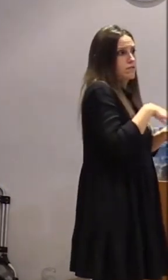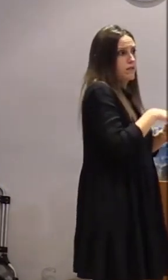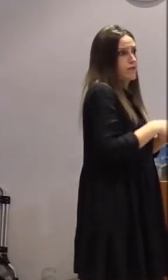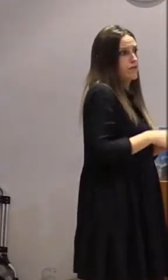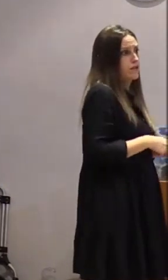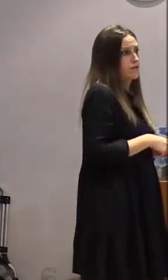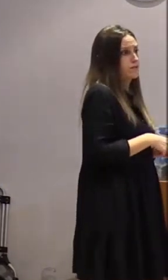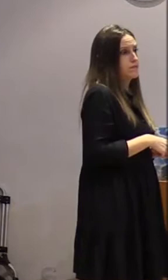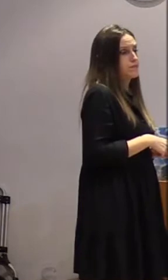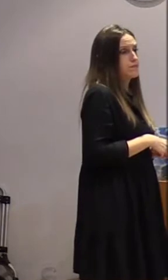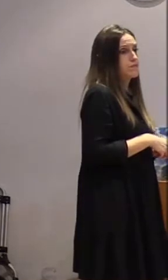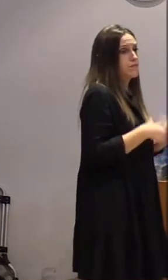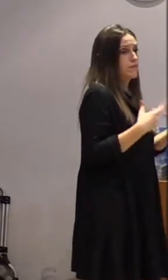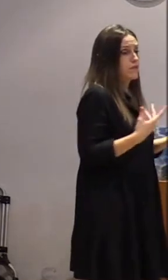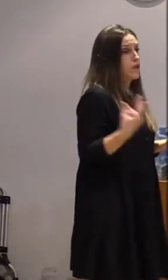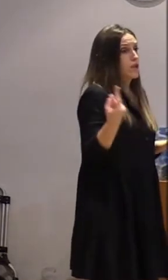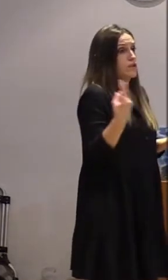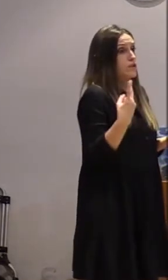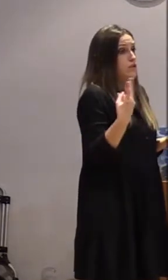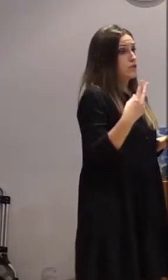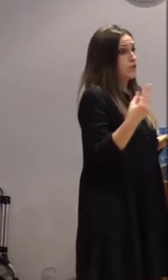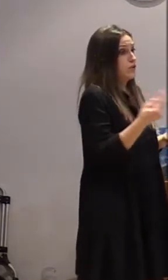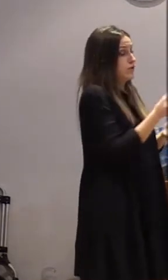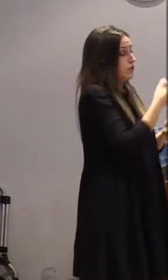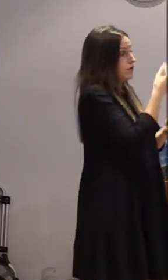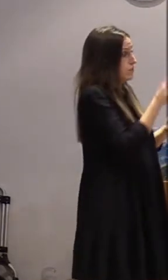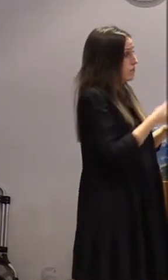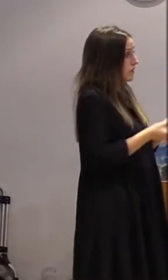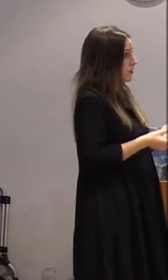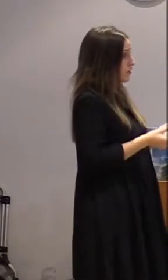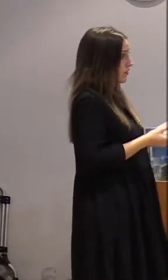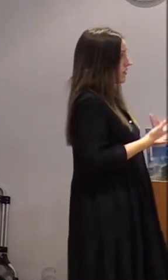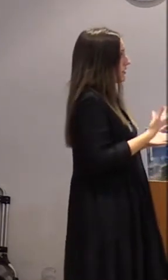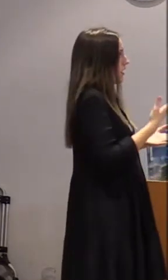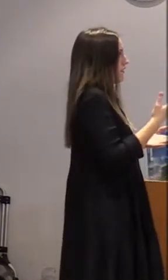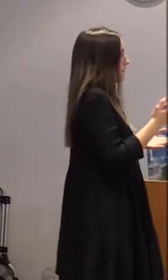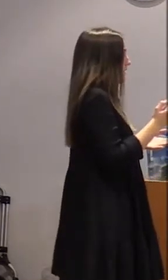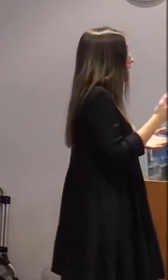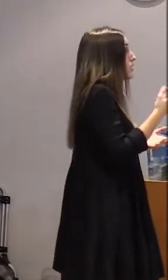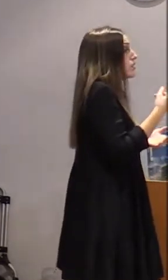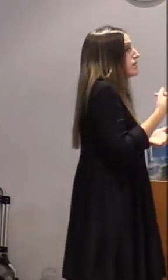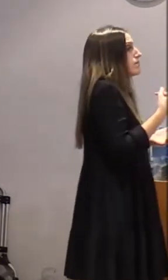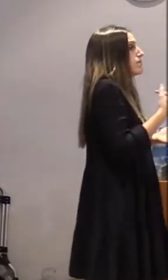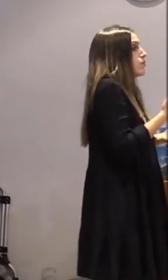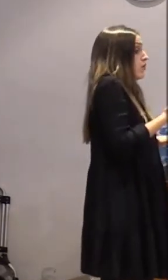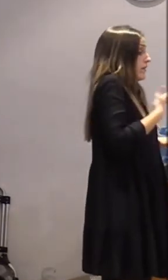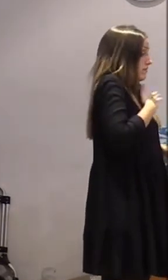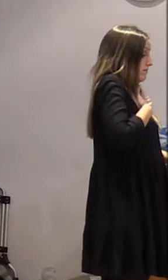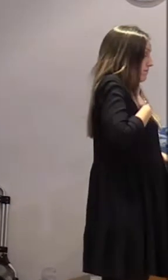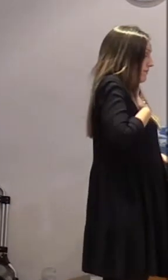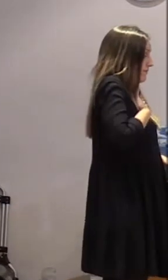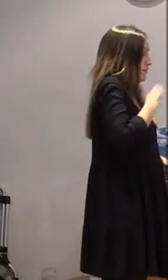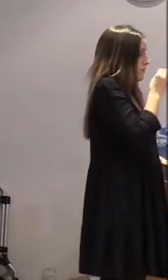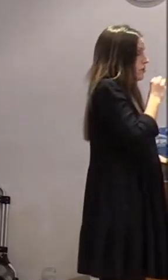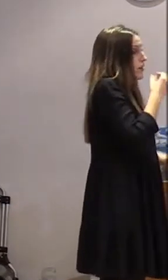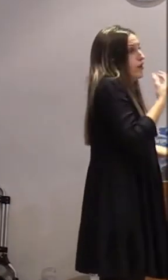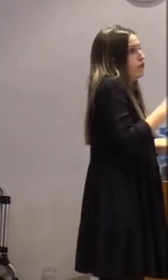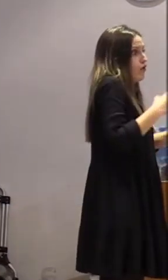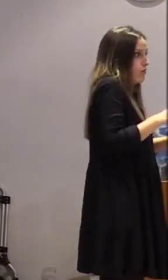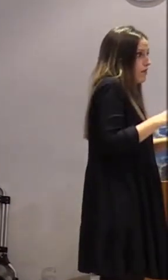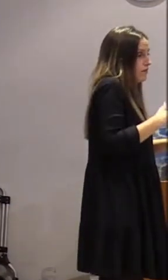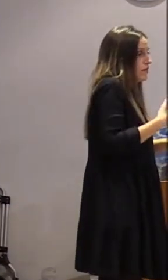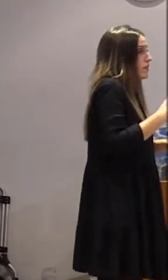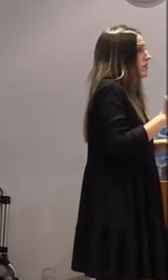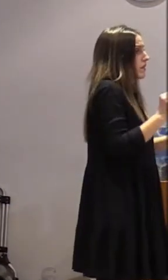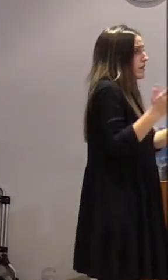tanto, Ruiz Dario y otros pintores retratan de alguna manera lo que para ellos era lo normal, era tener